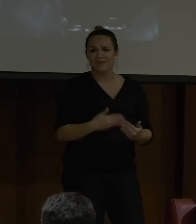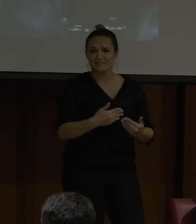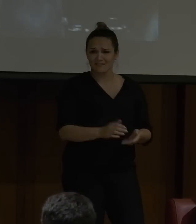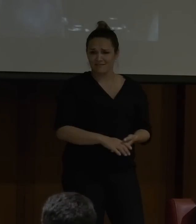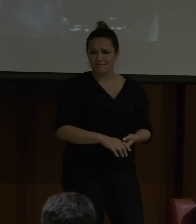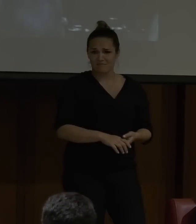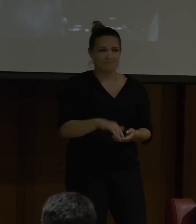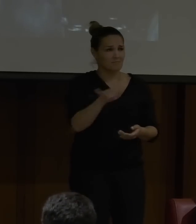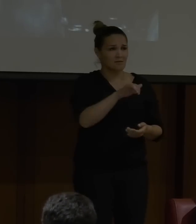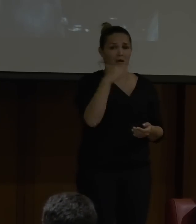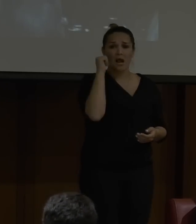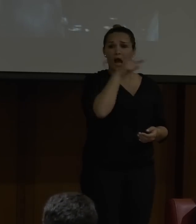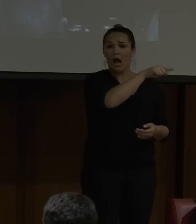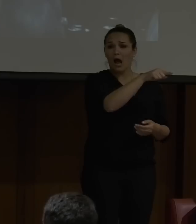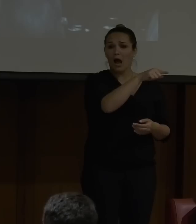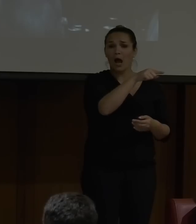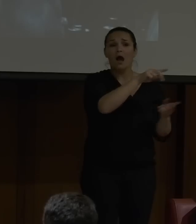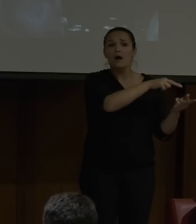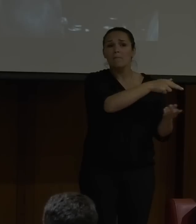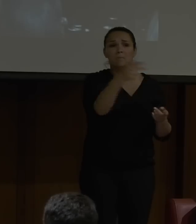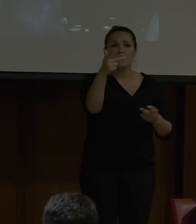que la muchacha se parece a una palmera.